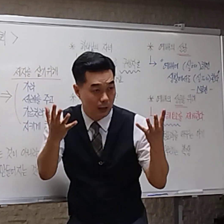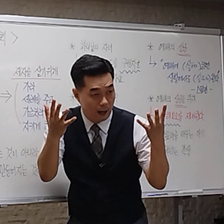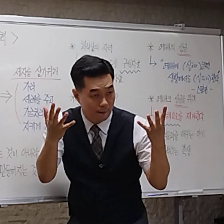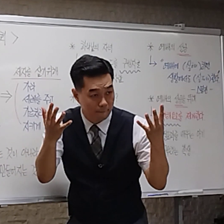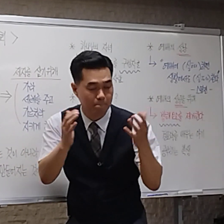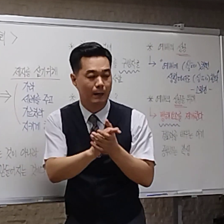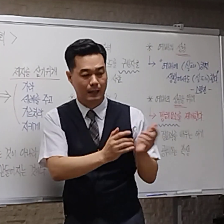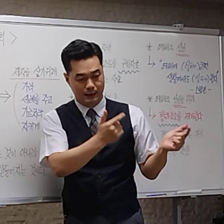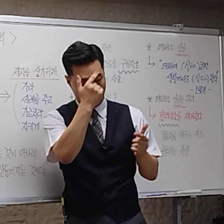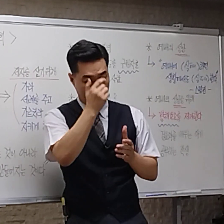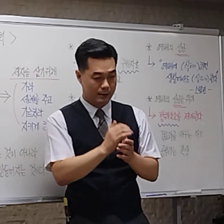축원합니다. 같이 기도합니다.